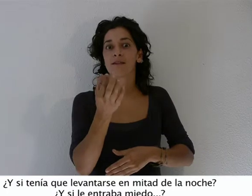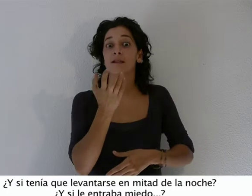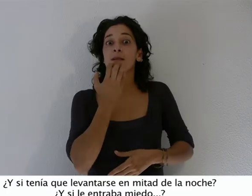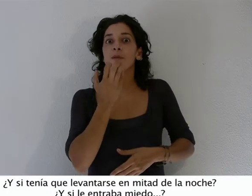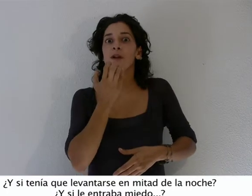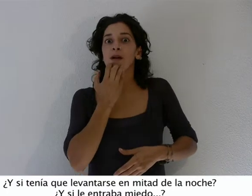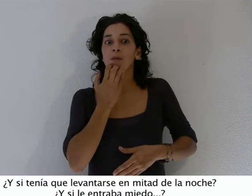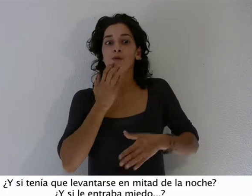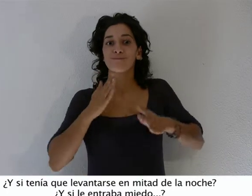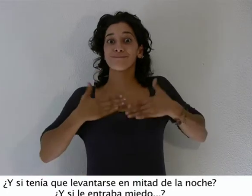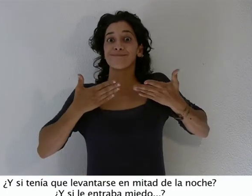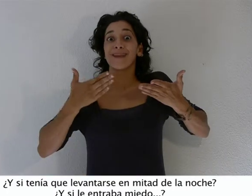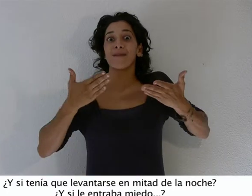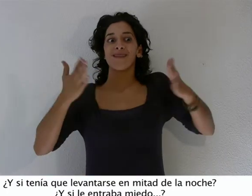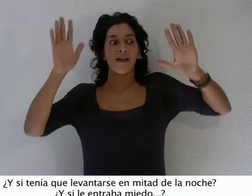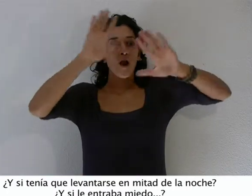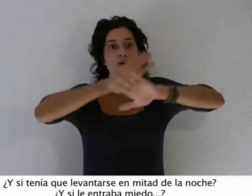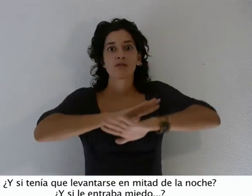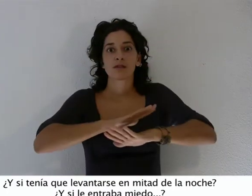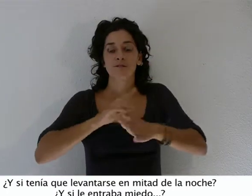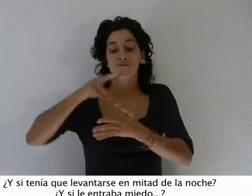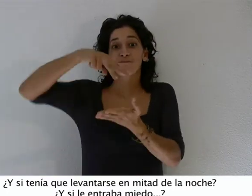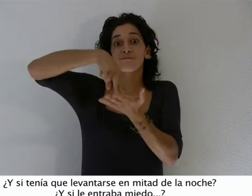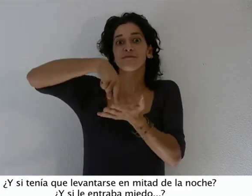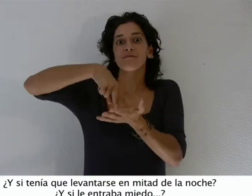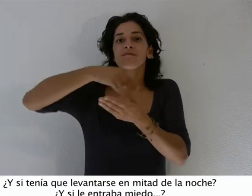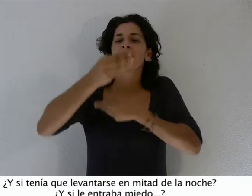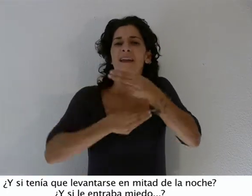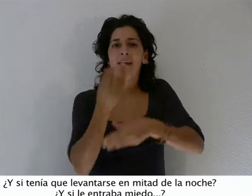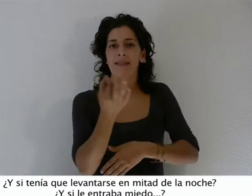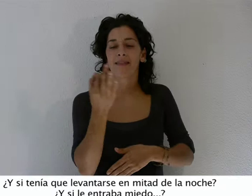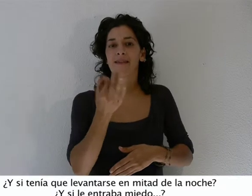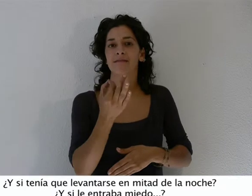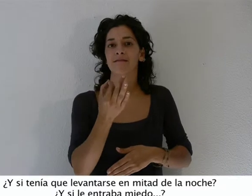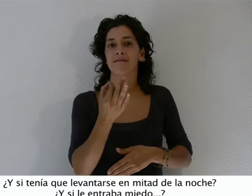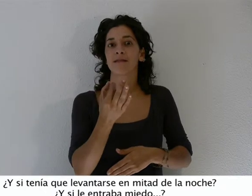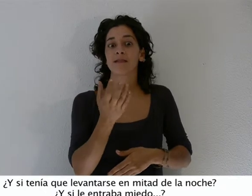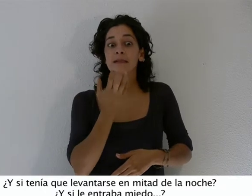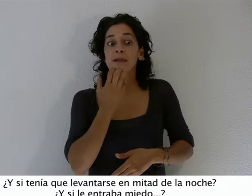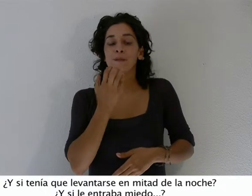¿Y si tenía que levantarse en mitad de la noche? ¿Y si le entraba miedo?